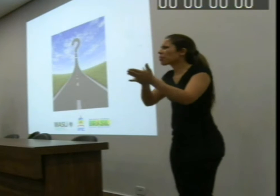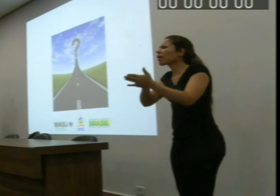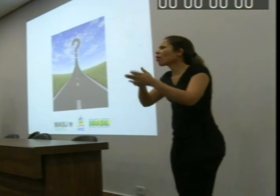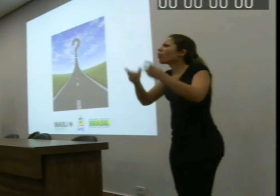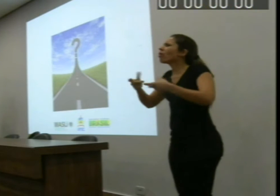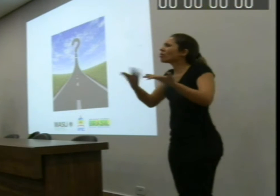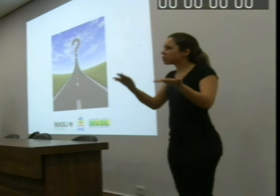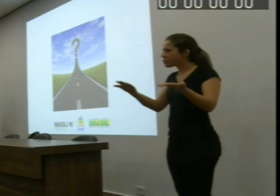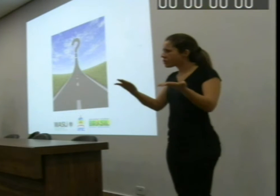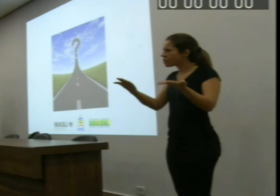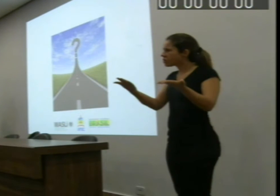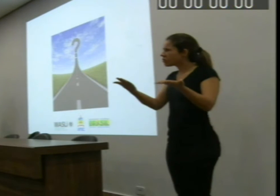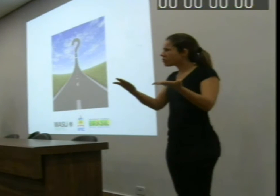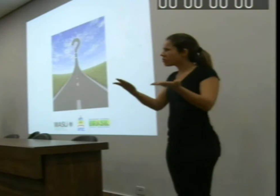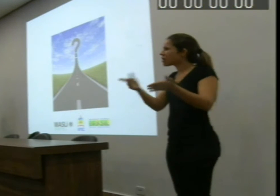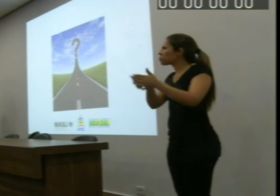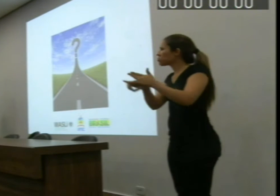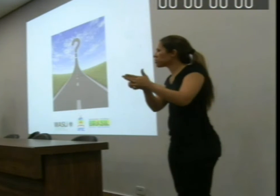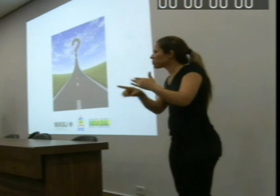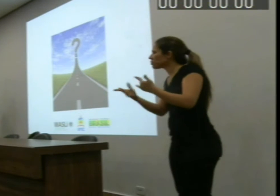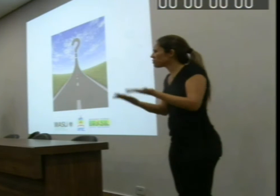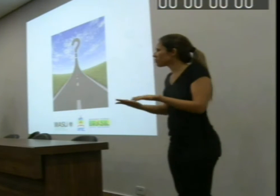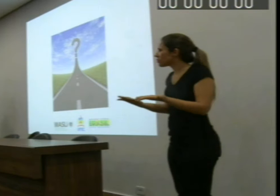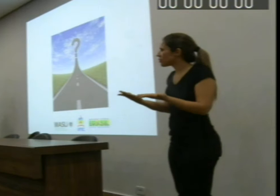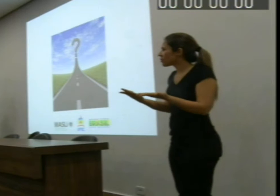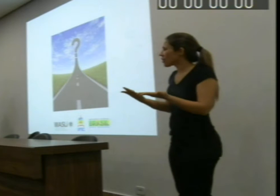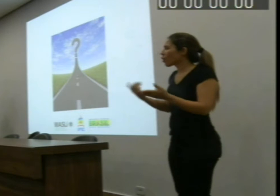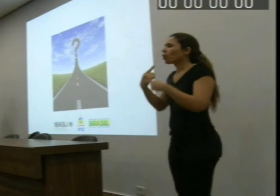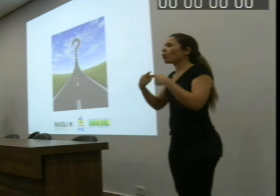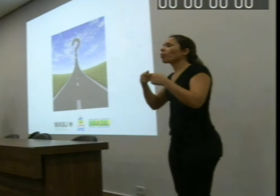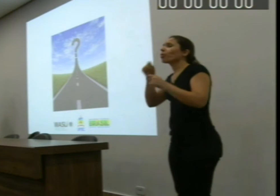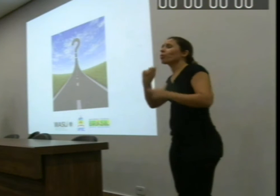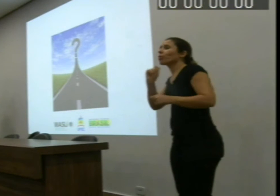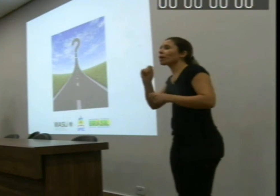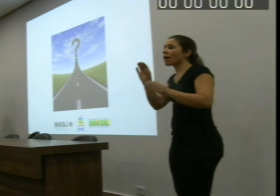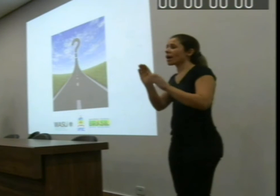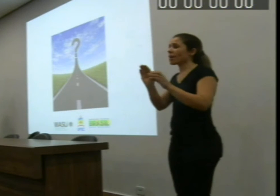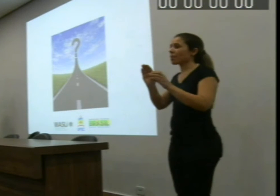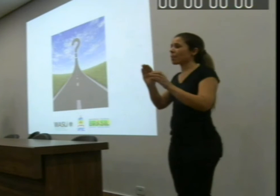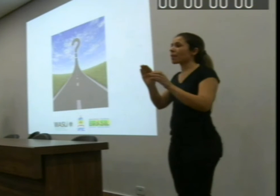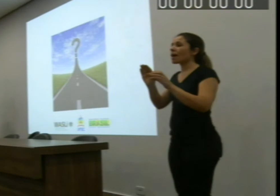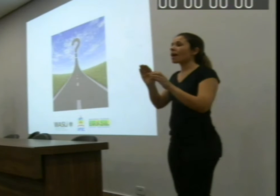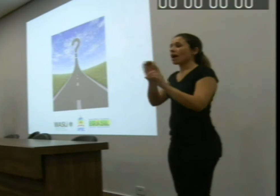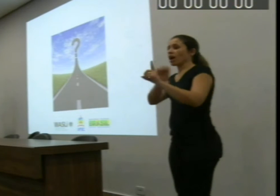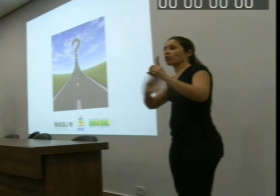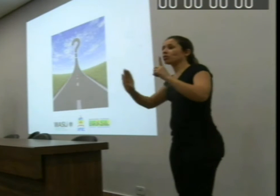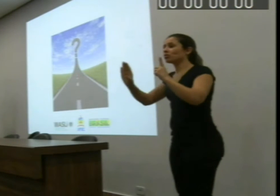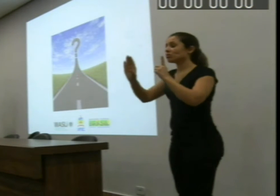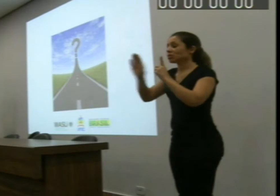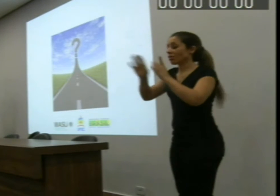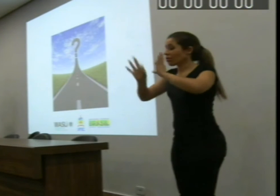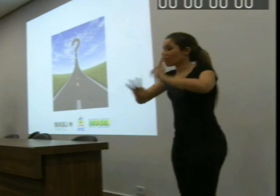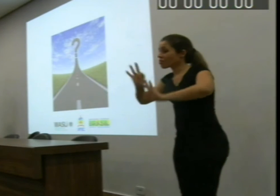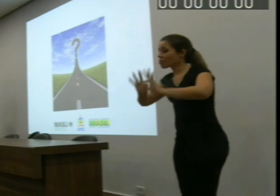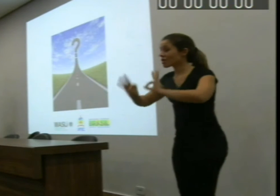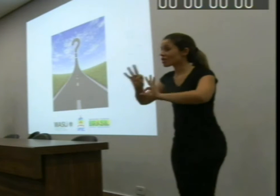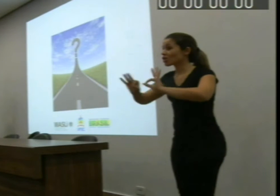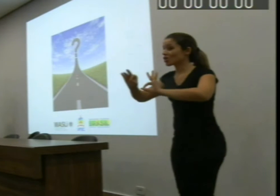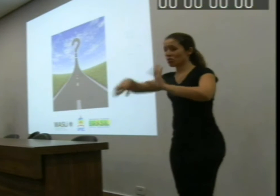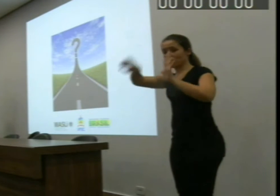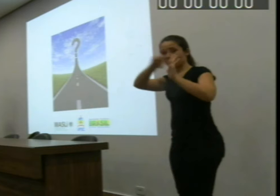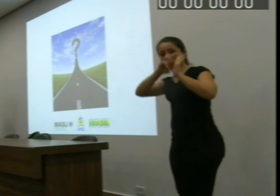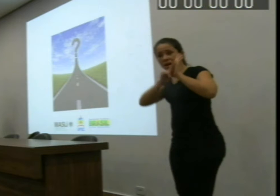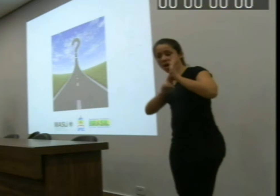o o o que que a comunidade já elaborou para de plano de ação para melhorar